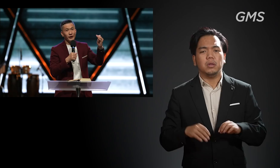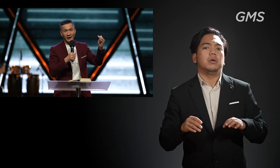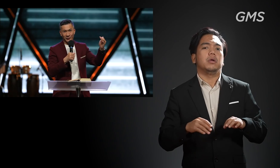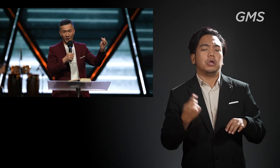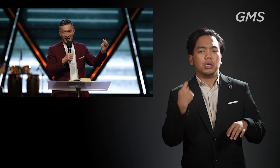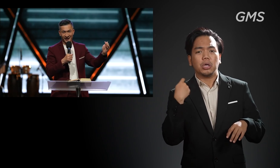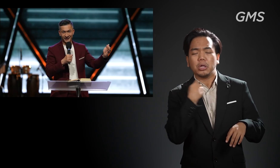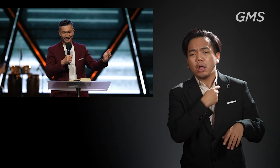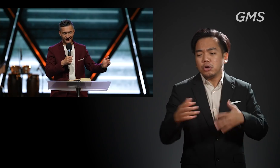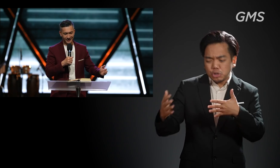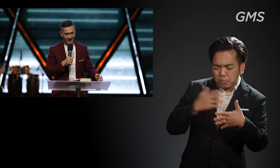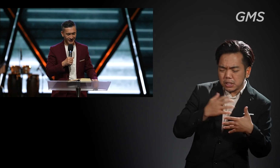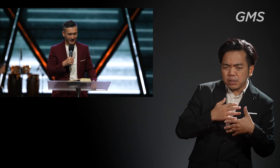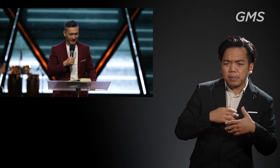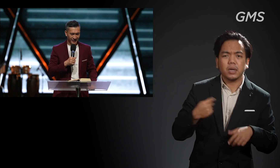melihat kemuliaan Tuhan.